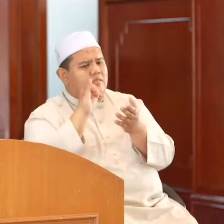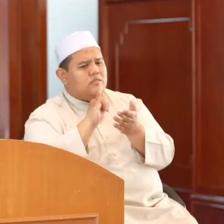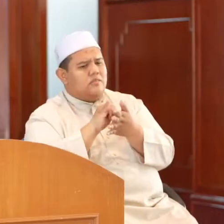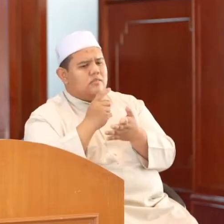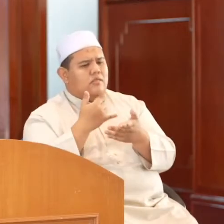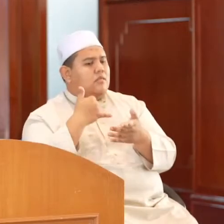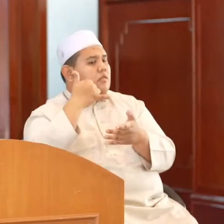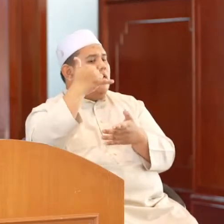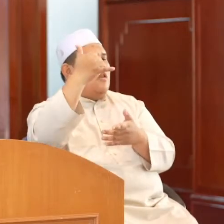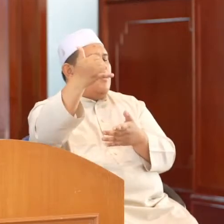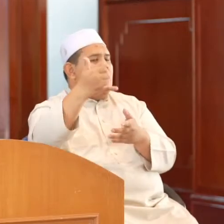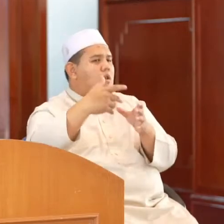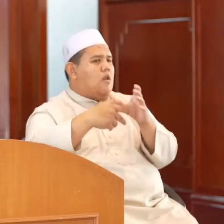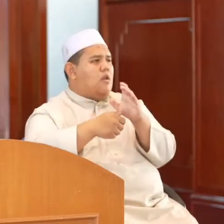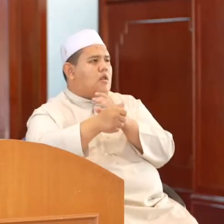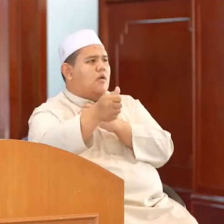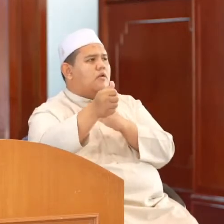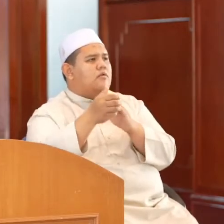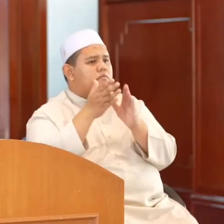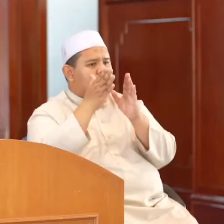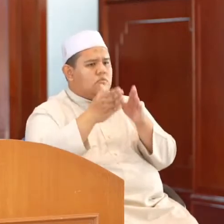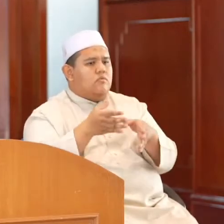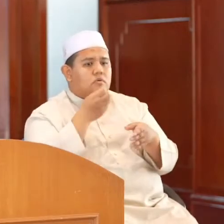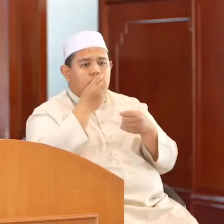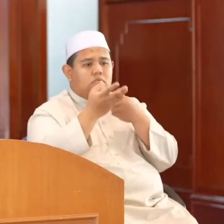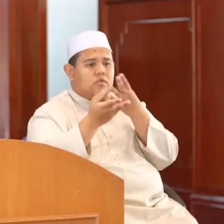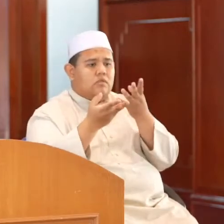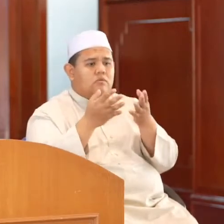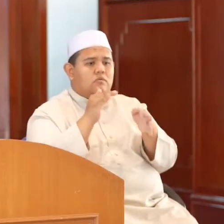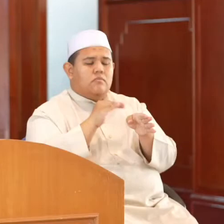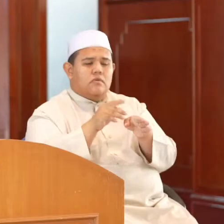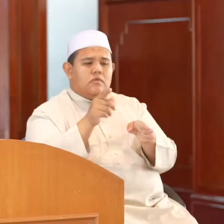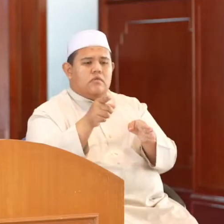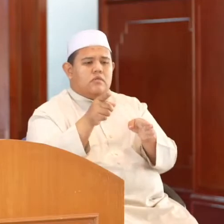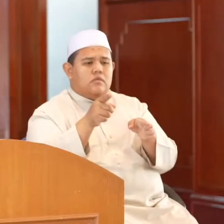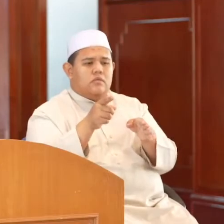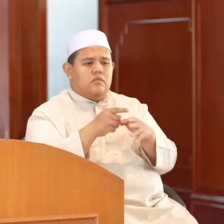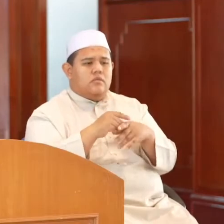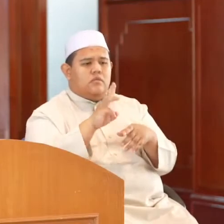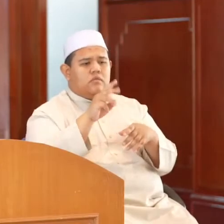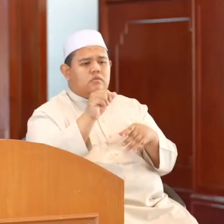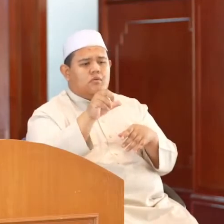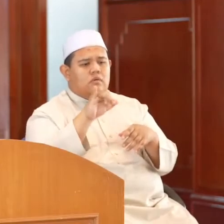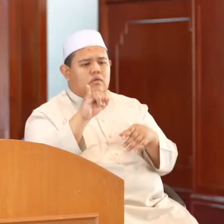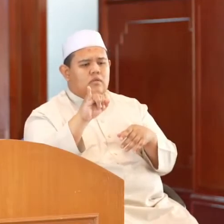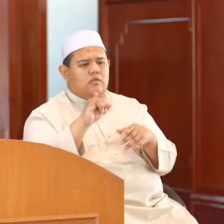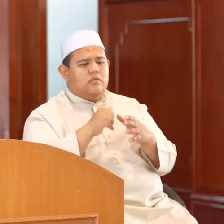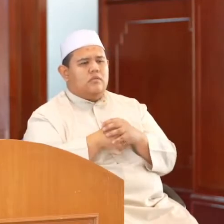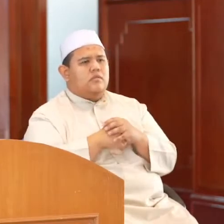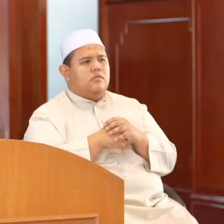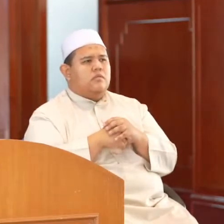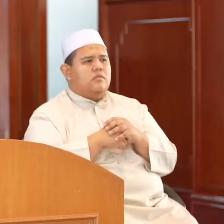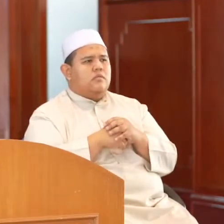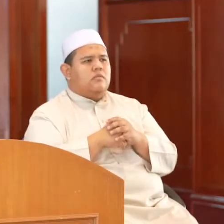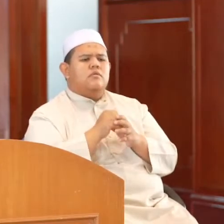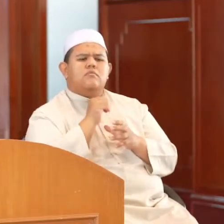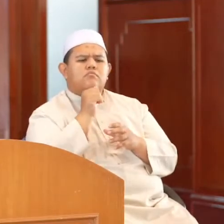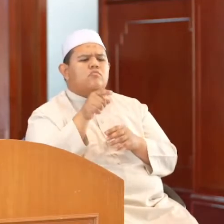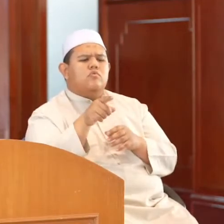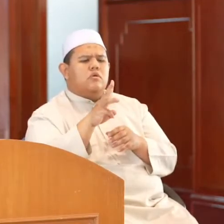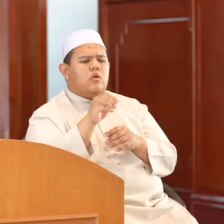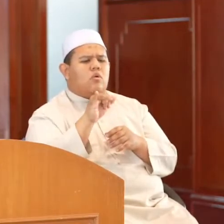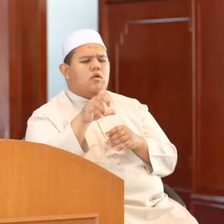dia lari. Maka orang kata kepadanya sebagai waliullah, tarik balik. Hai, ni apa benda